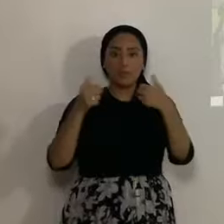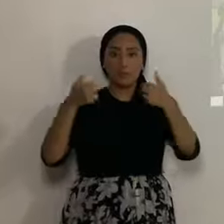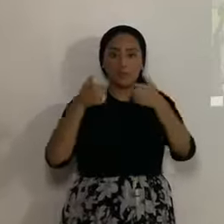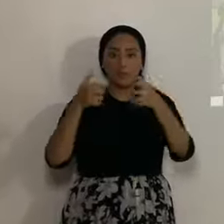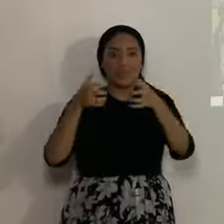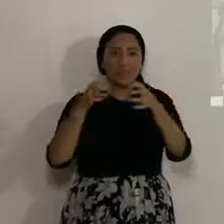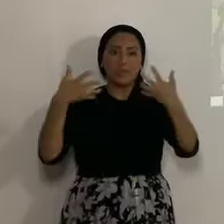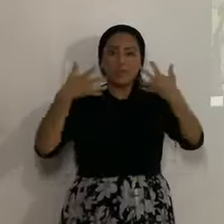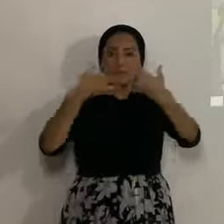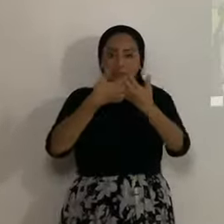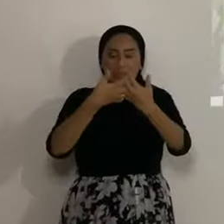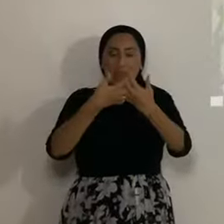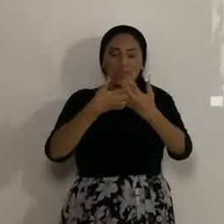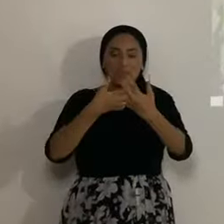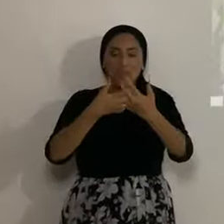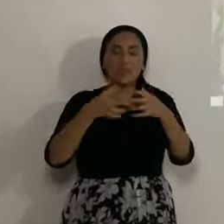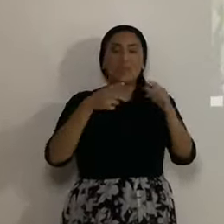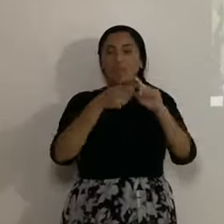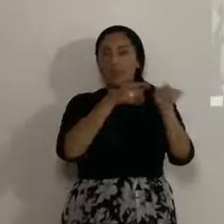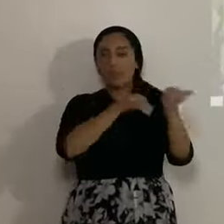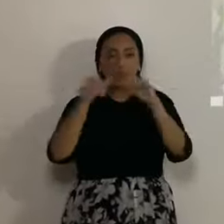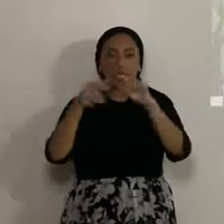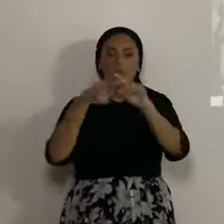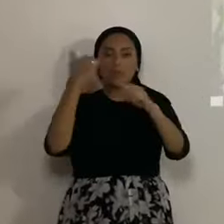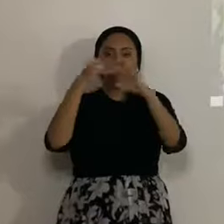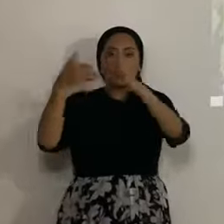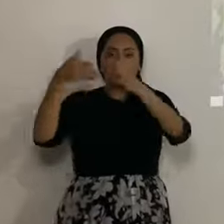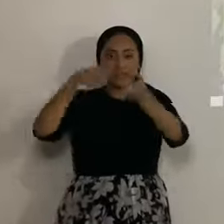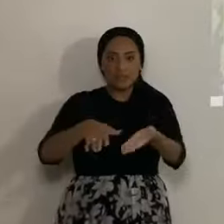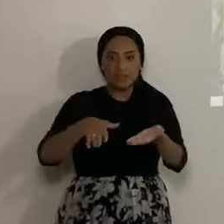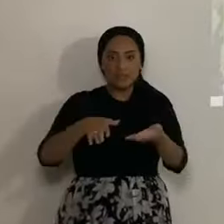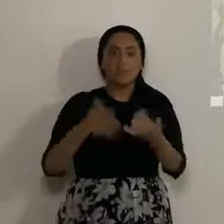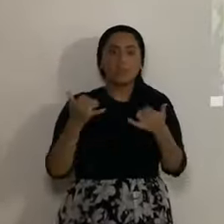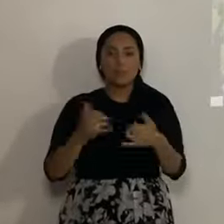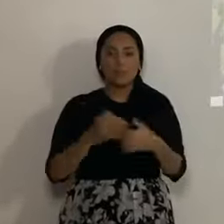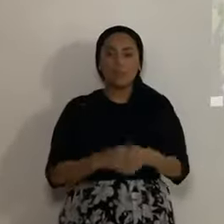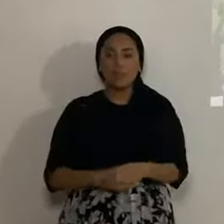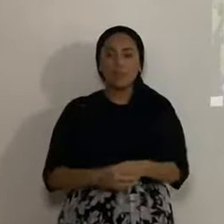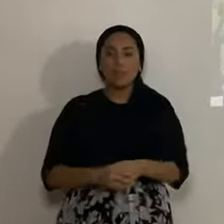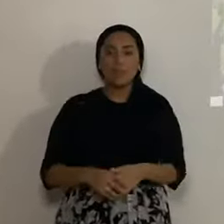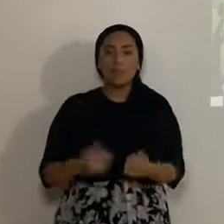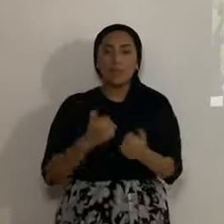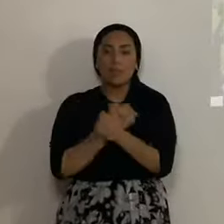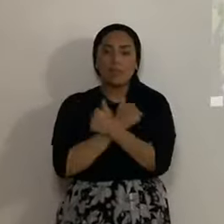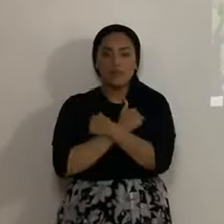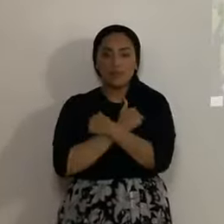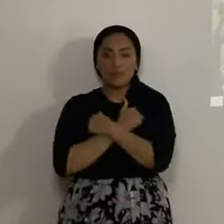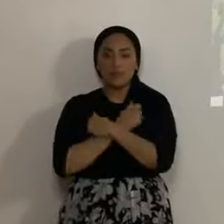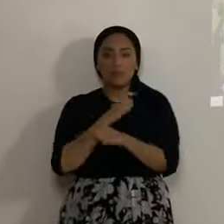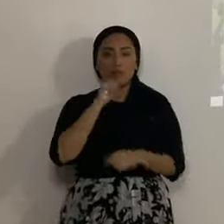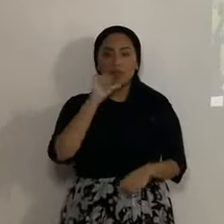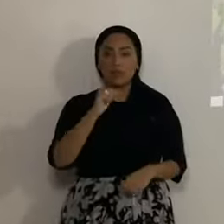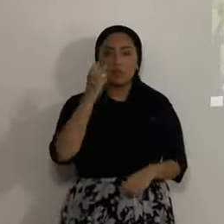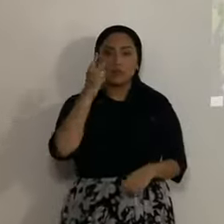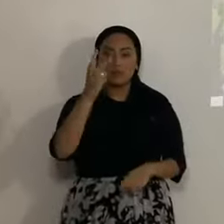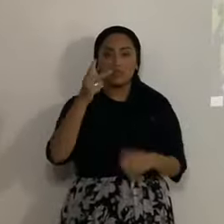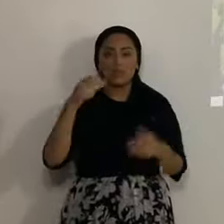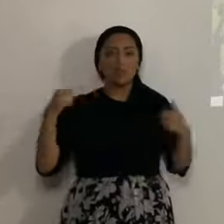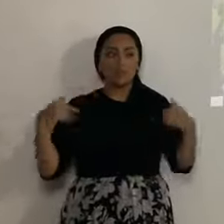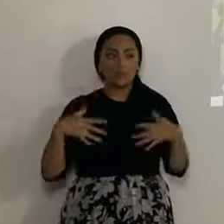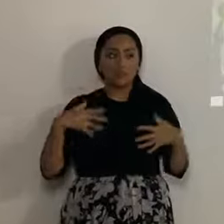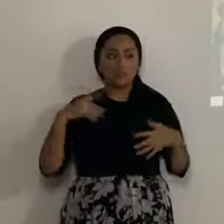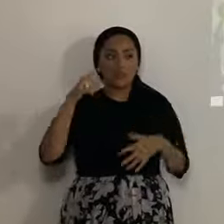recuerden, esto es parte de, lo que son los mensajeros de la muerte. Ahora, el amor, no ve, el miedo,